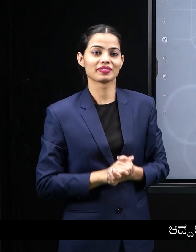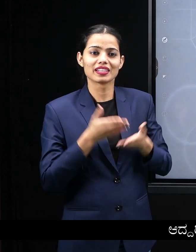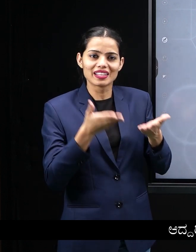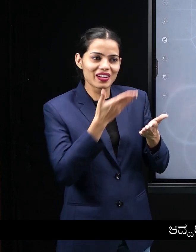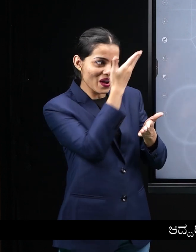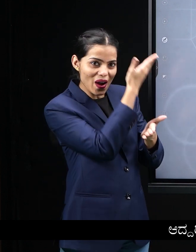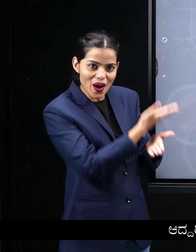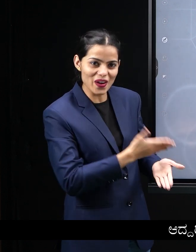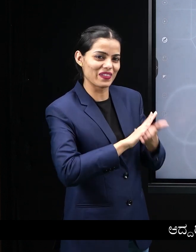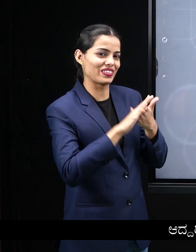ಆದ್ದರಿಂದ